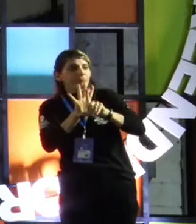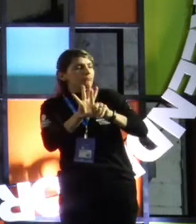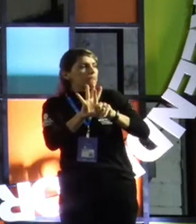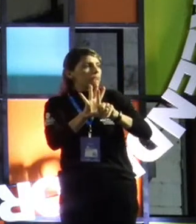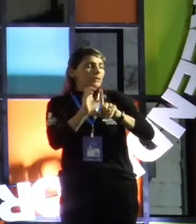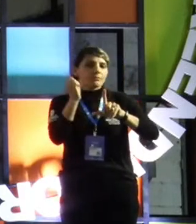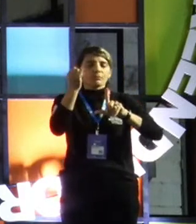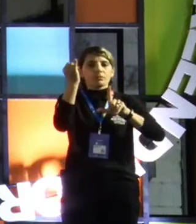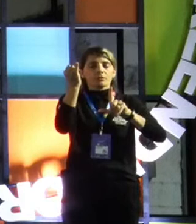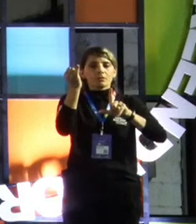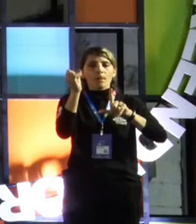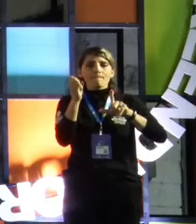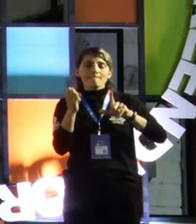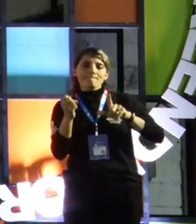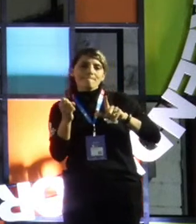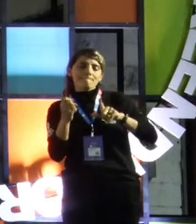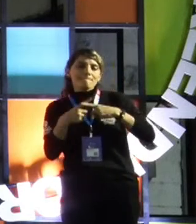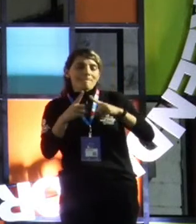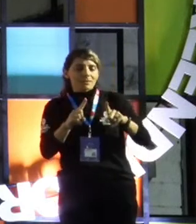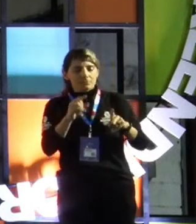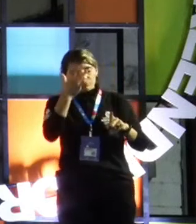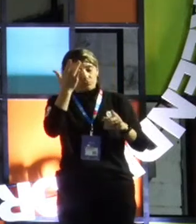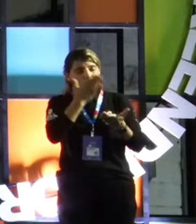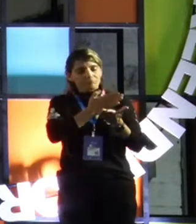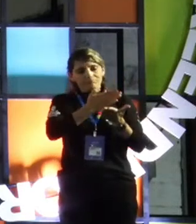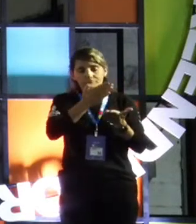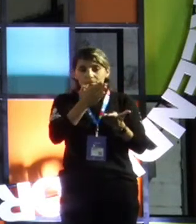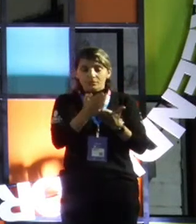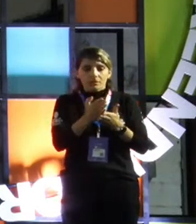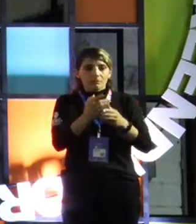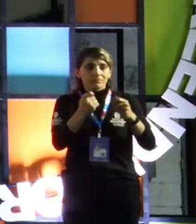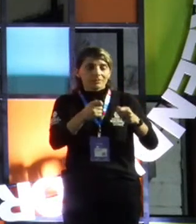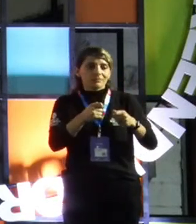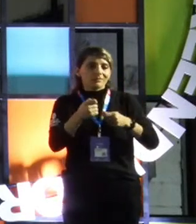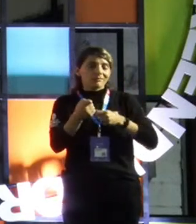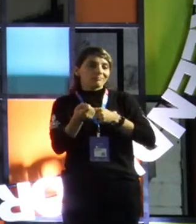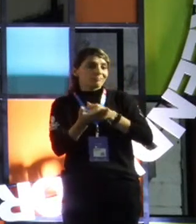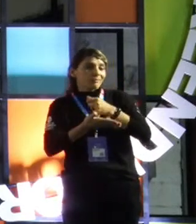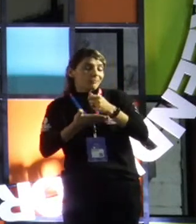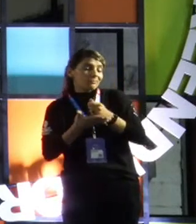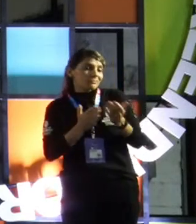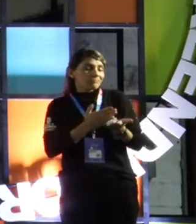está começando, não é esse o caminho para você monetizar na internet. Tá bom?